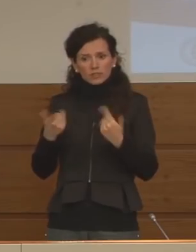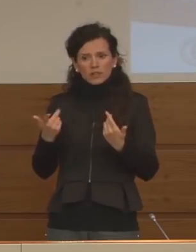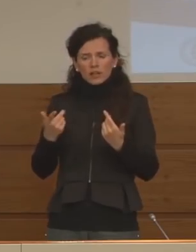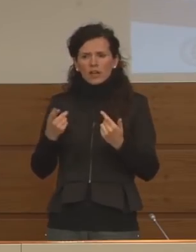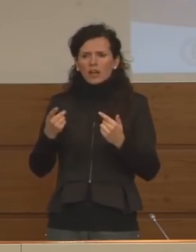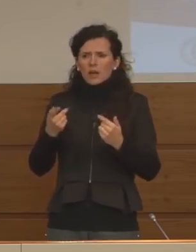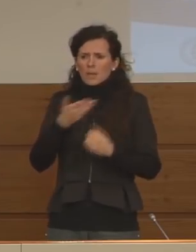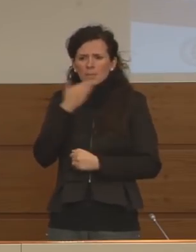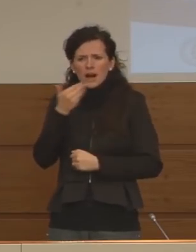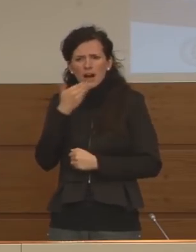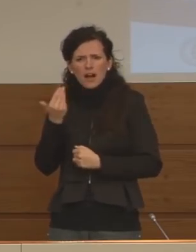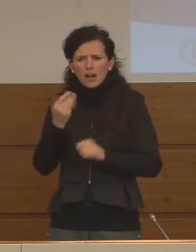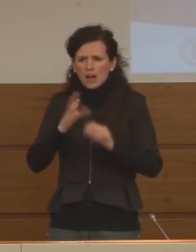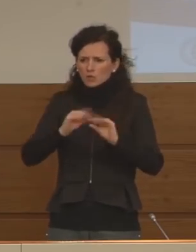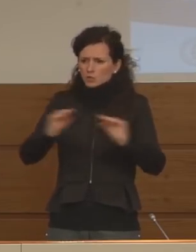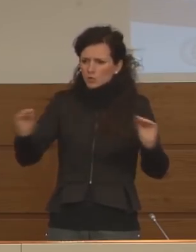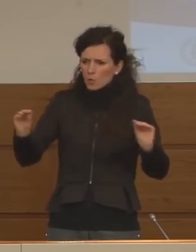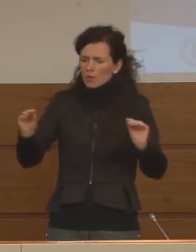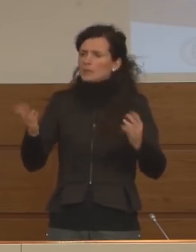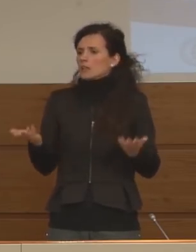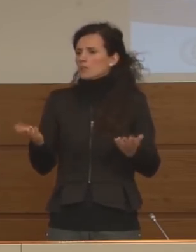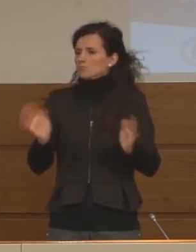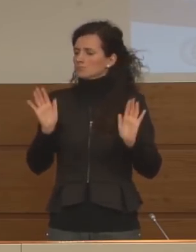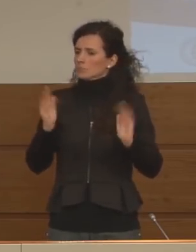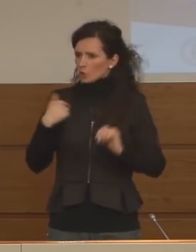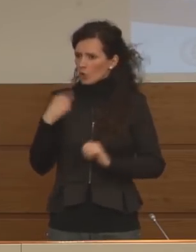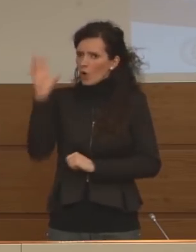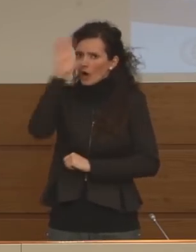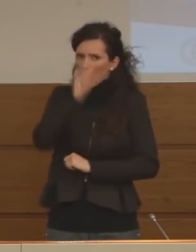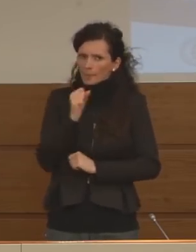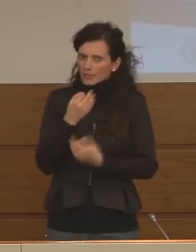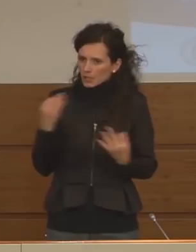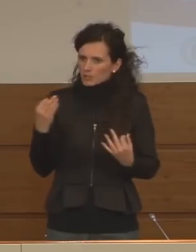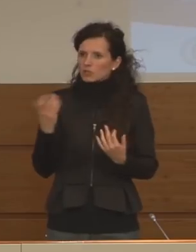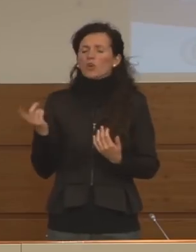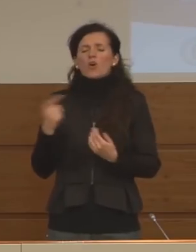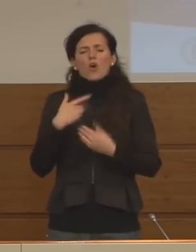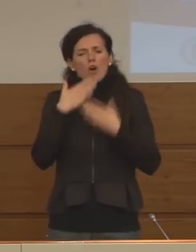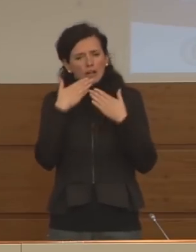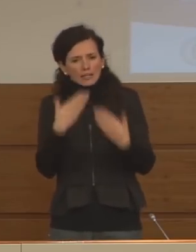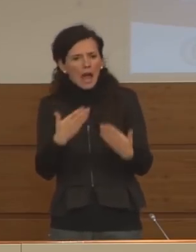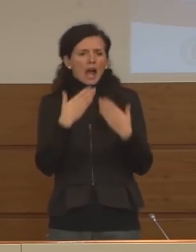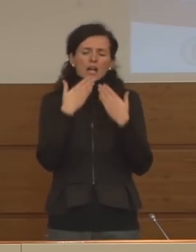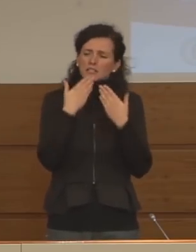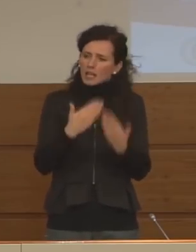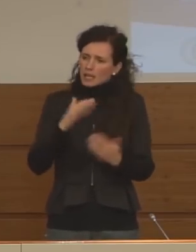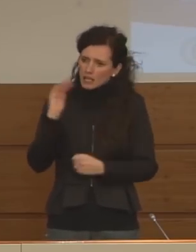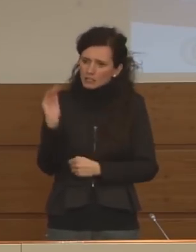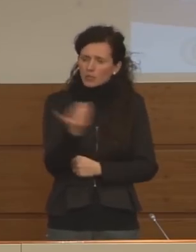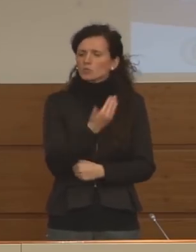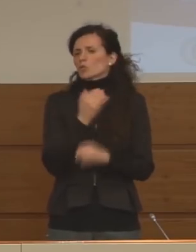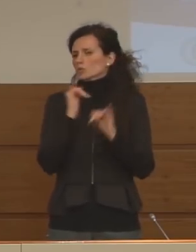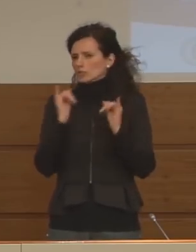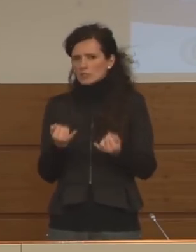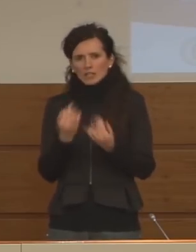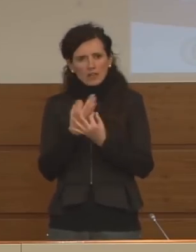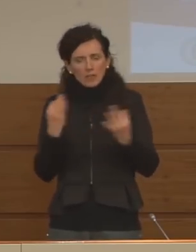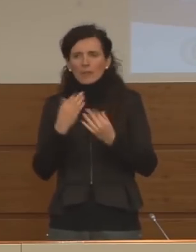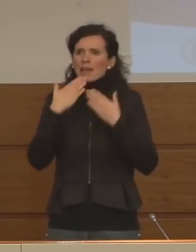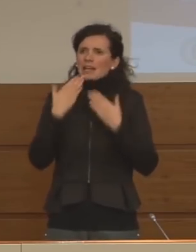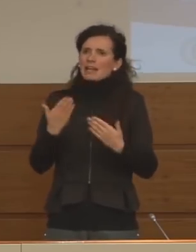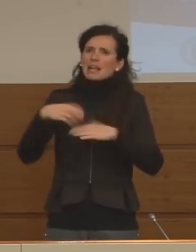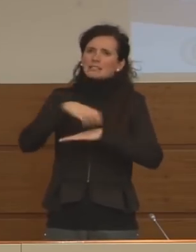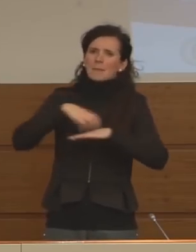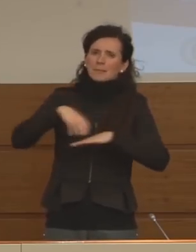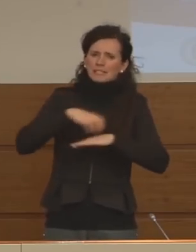strumentazioni lei io la capisco deve anche ringraziare tutti perché di ringrazio naturalmente ministero